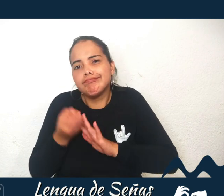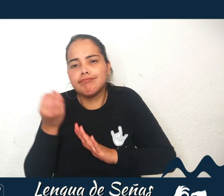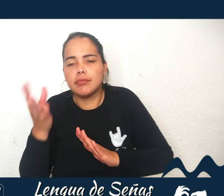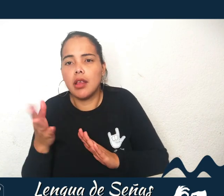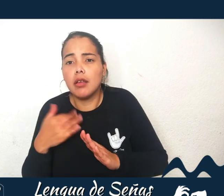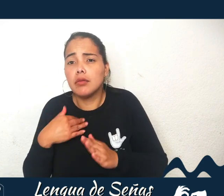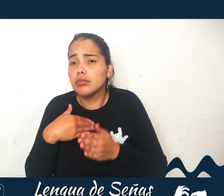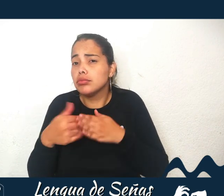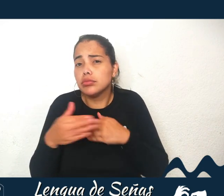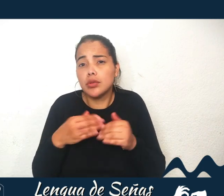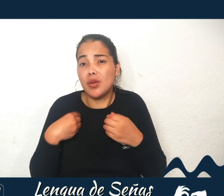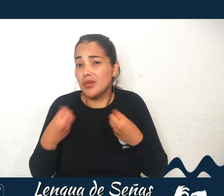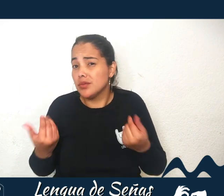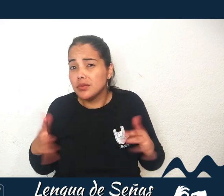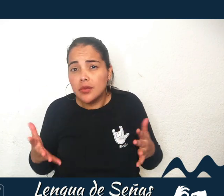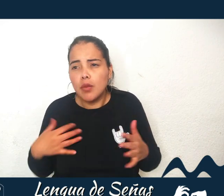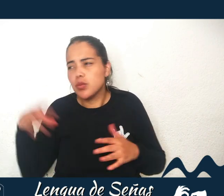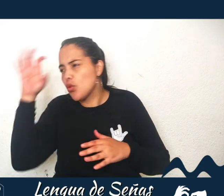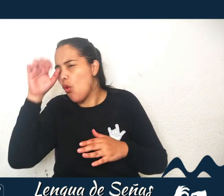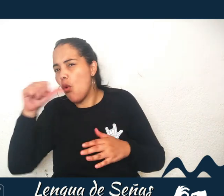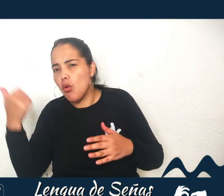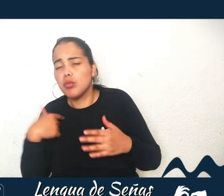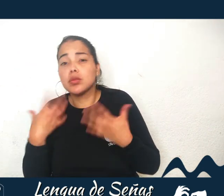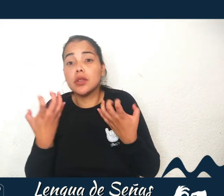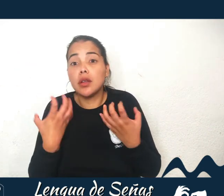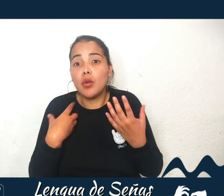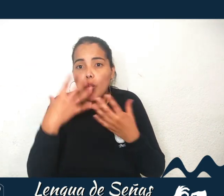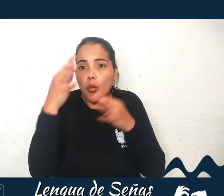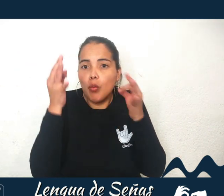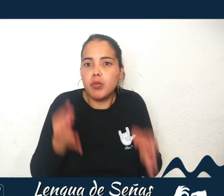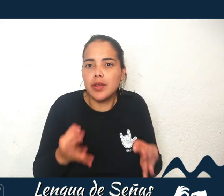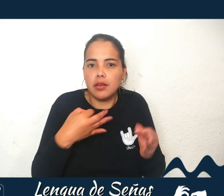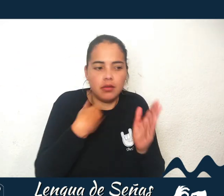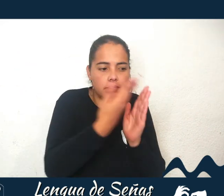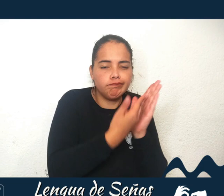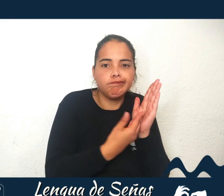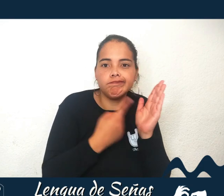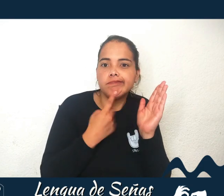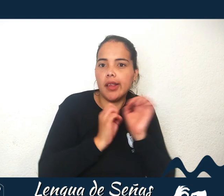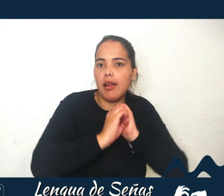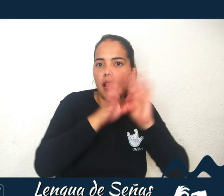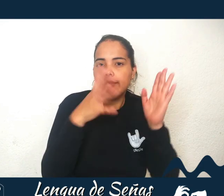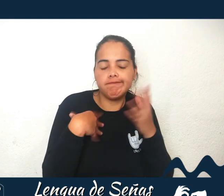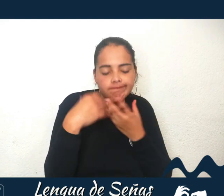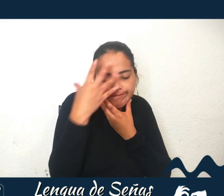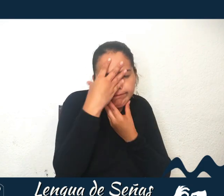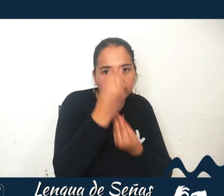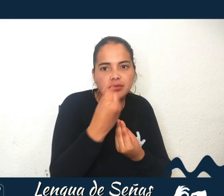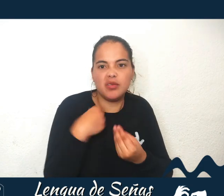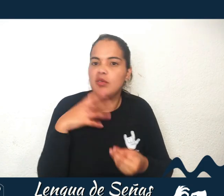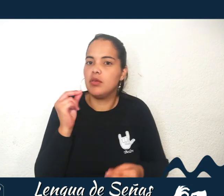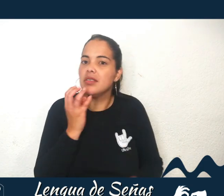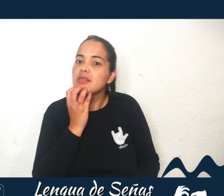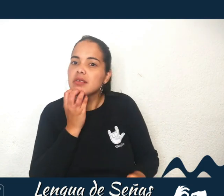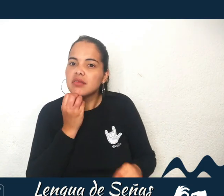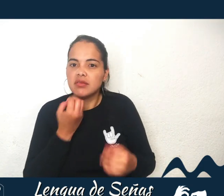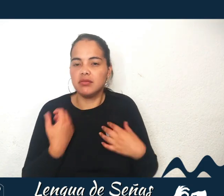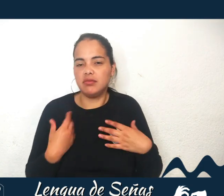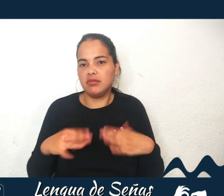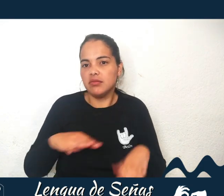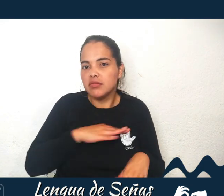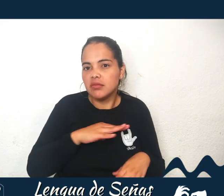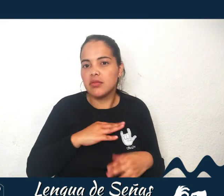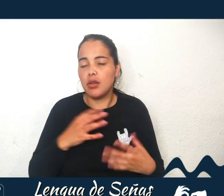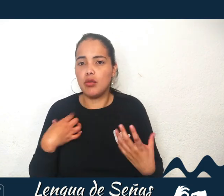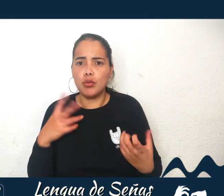estar dispuesto a cumplir la voluntad de Dios, y de esa manera daba de manera deliberada,